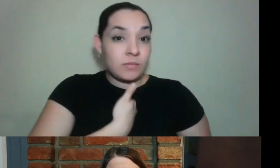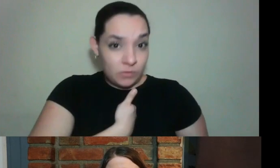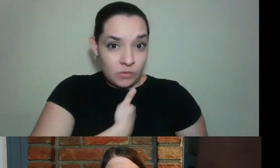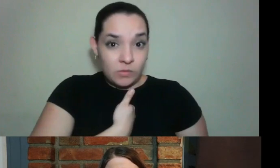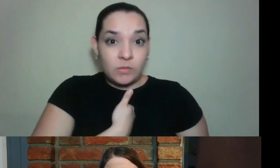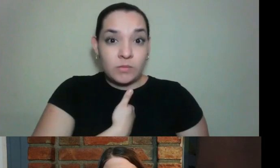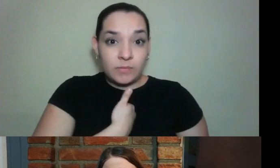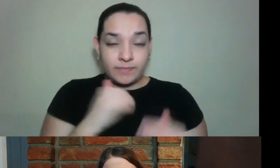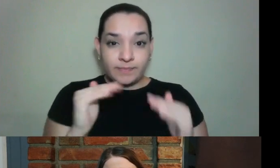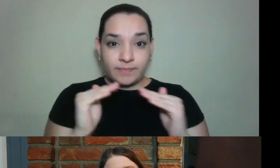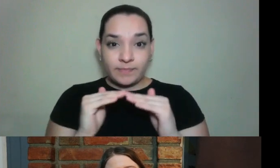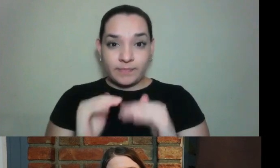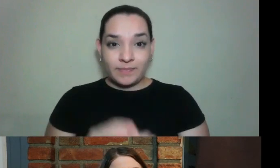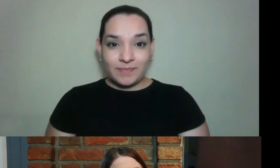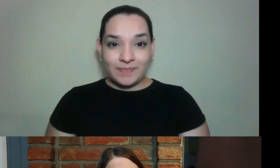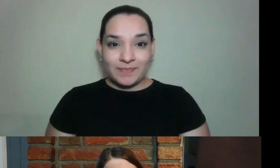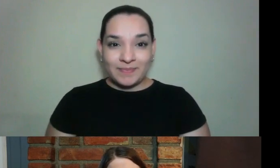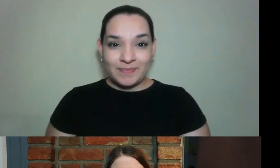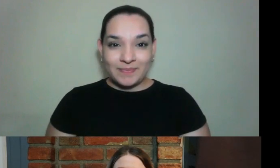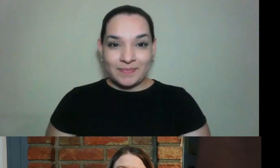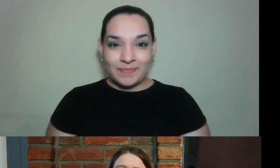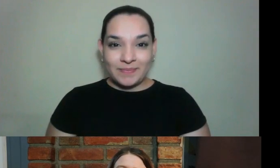amorosamente.